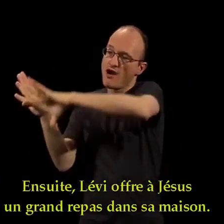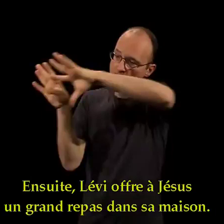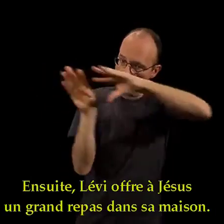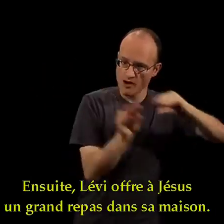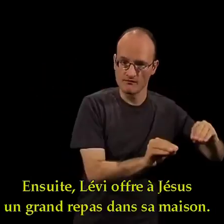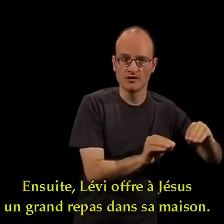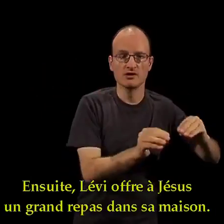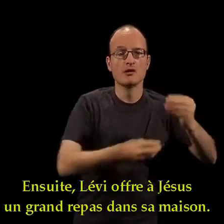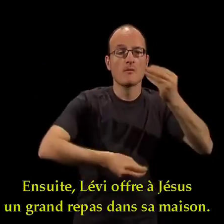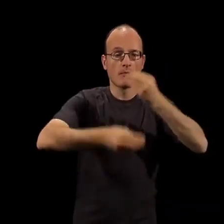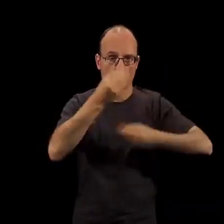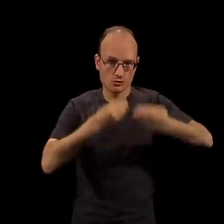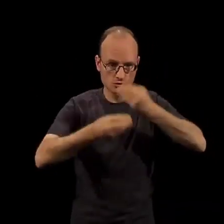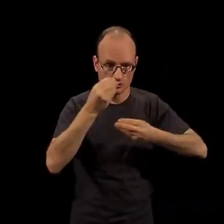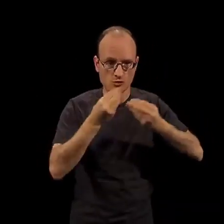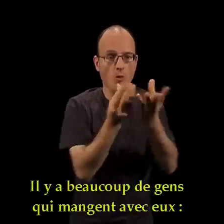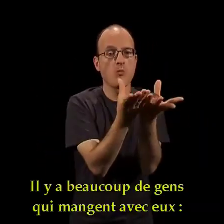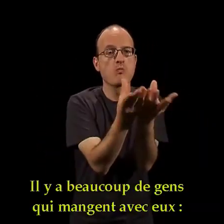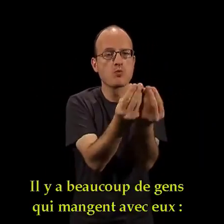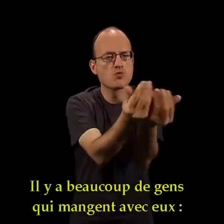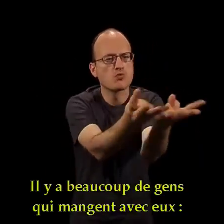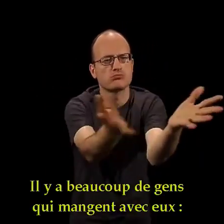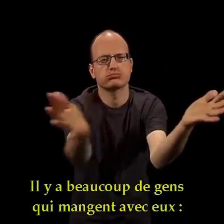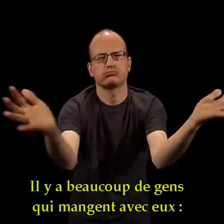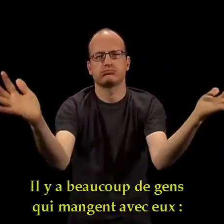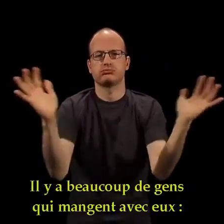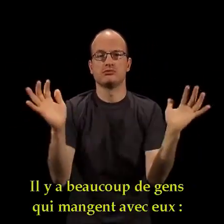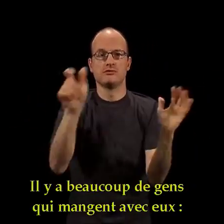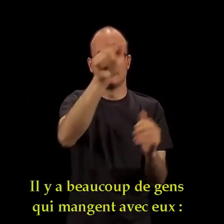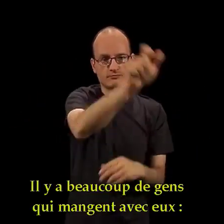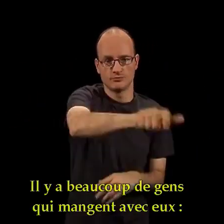offre à Jésus un grand repas dans sa maison. Il y a beaucoup de gens qui mangent avec eux,